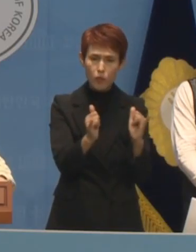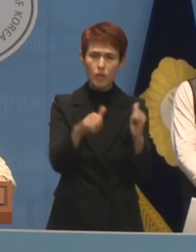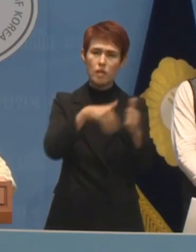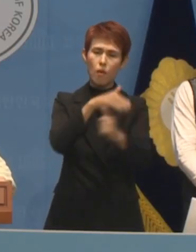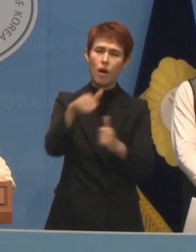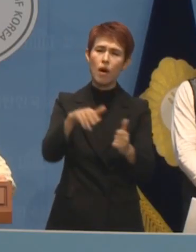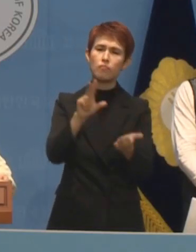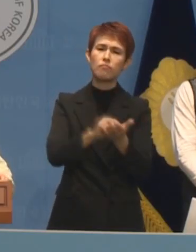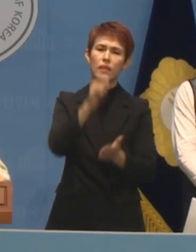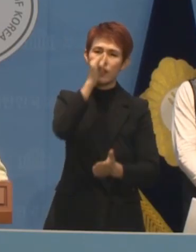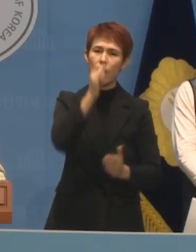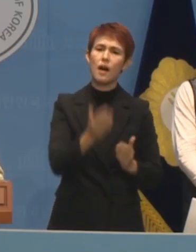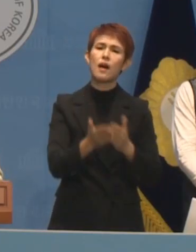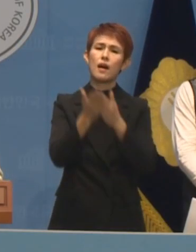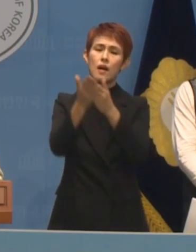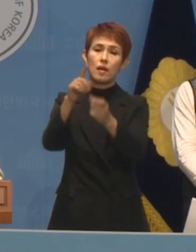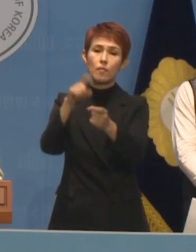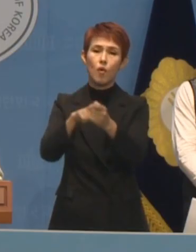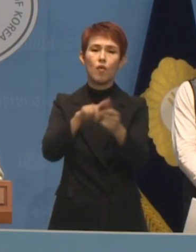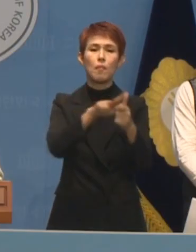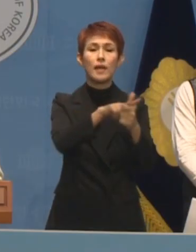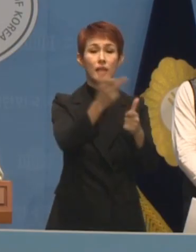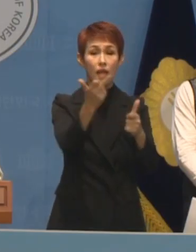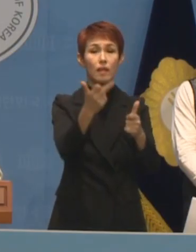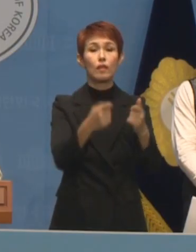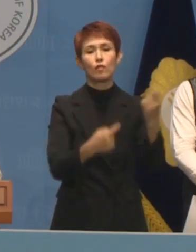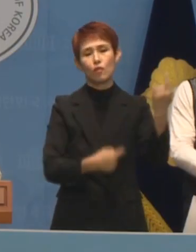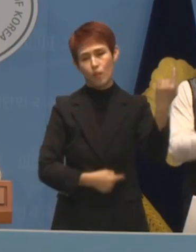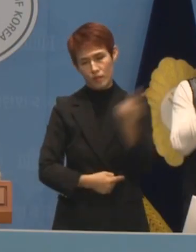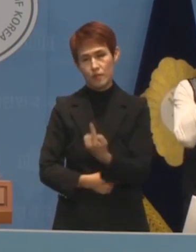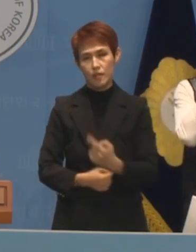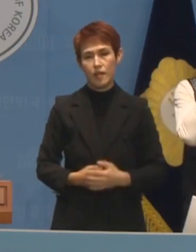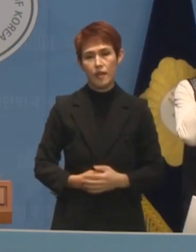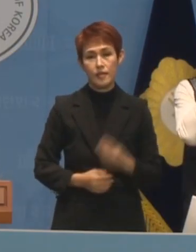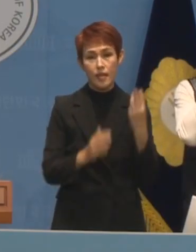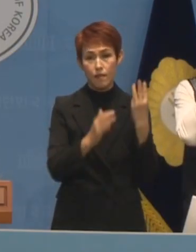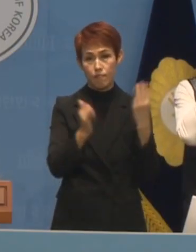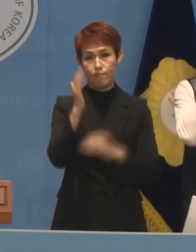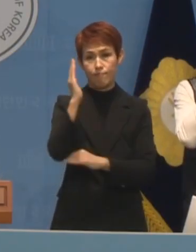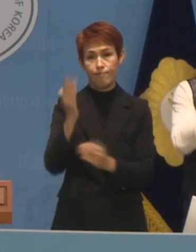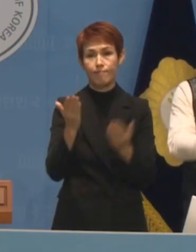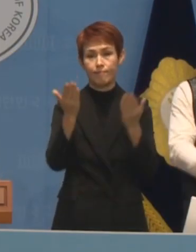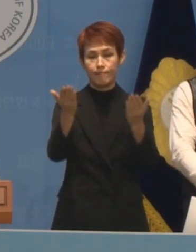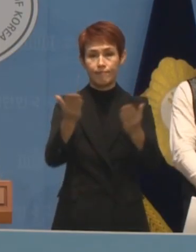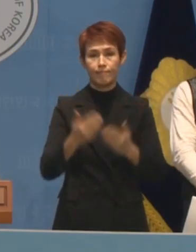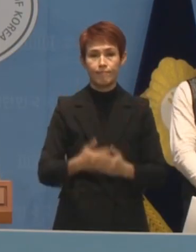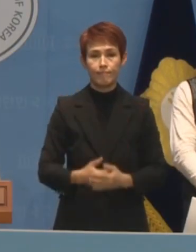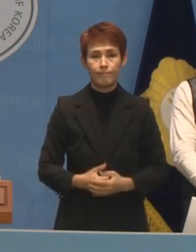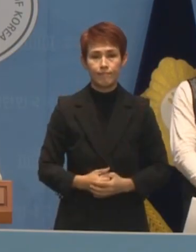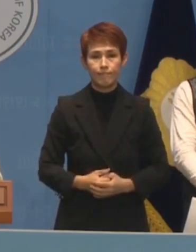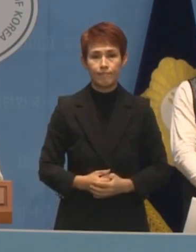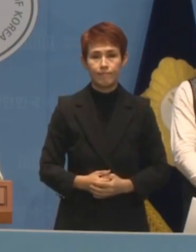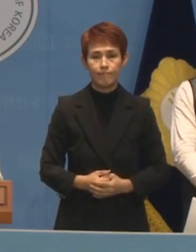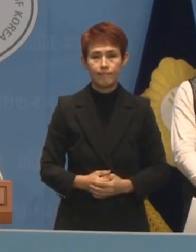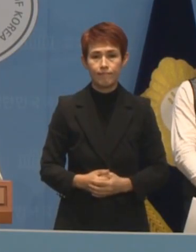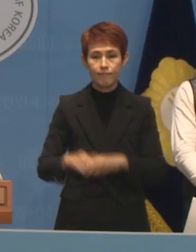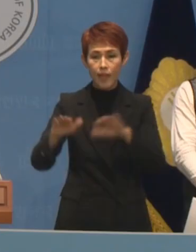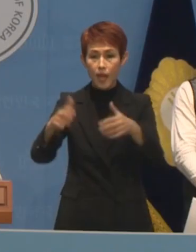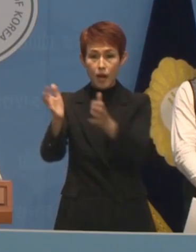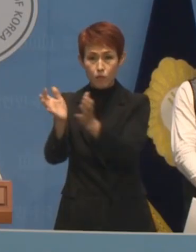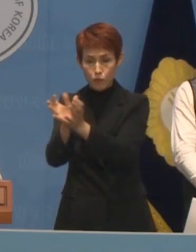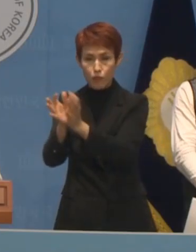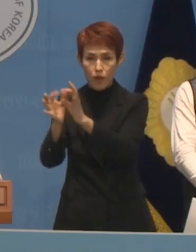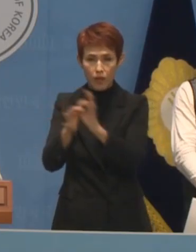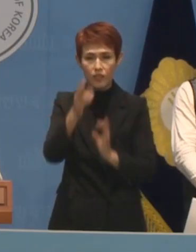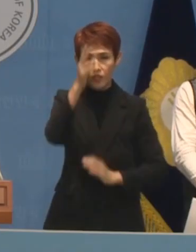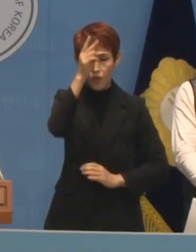이 자리에 먼 마산에서도 올라왔습니다. 네, 세 분 순서대로 듣도록 하겠습니다. 먼저 해양수산부 청원경찰